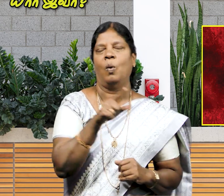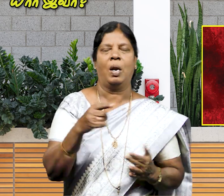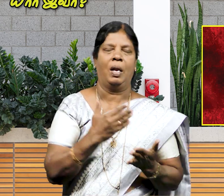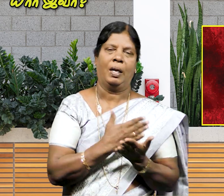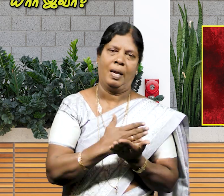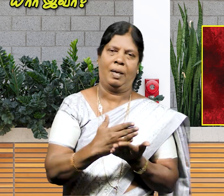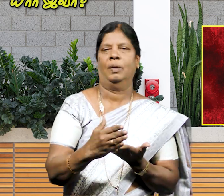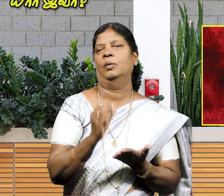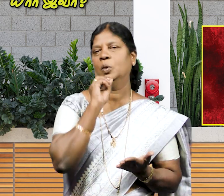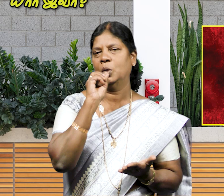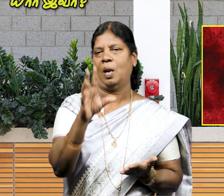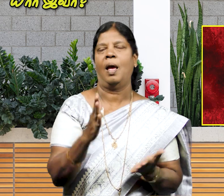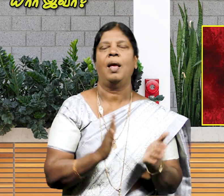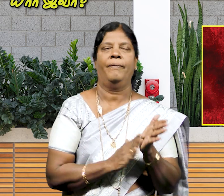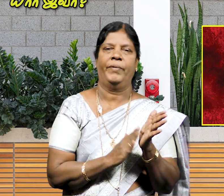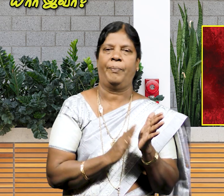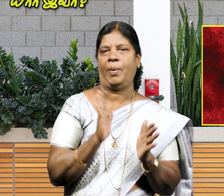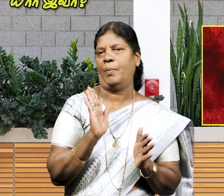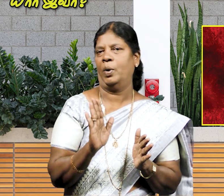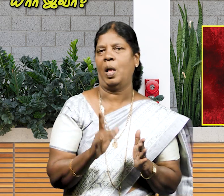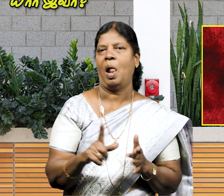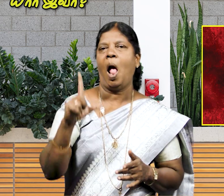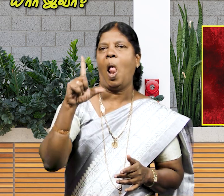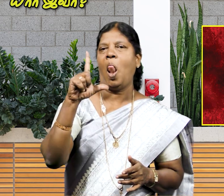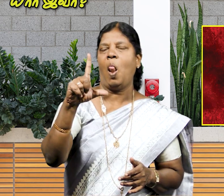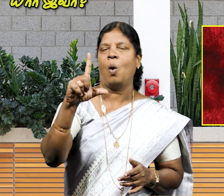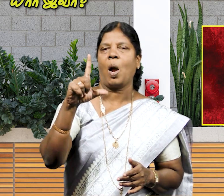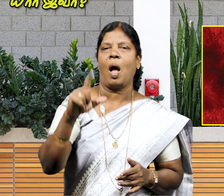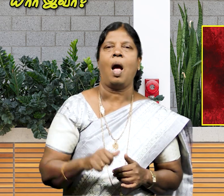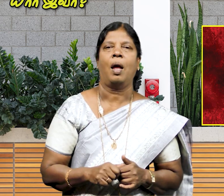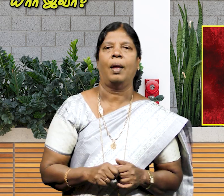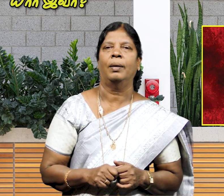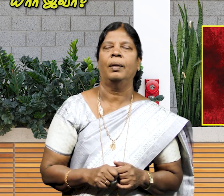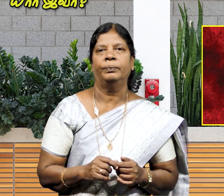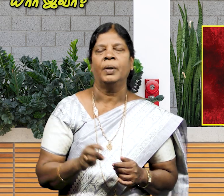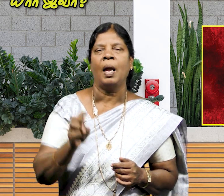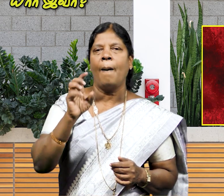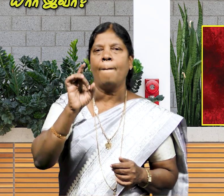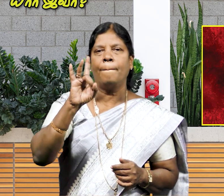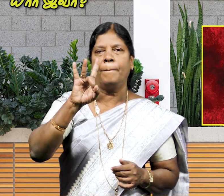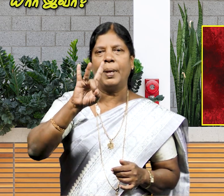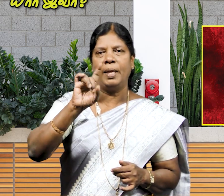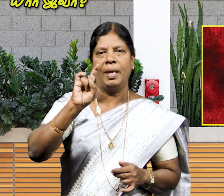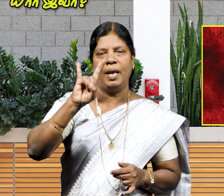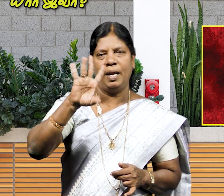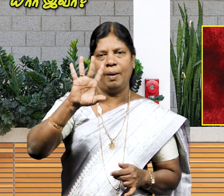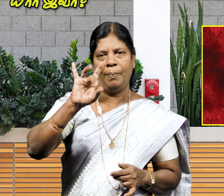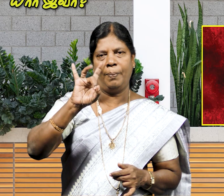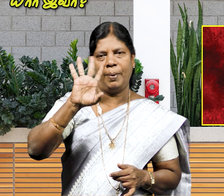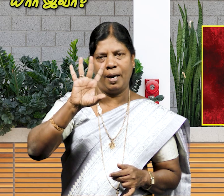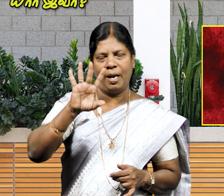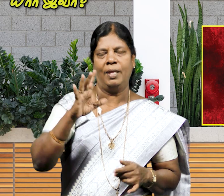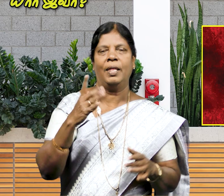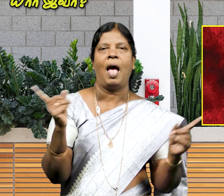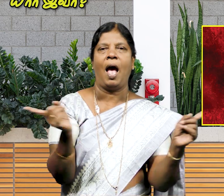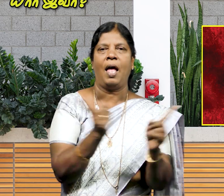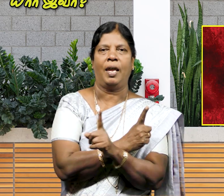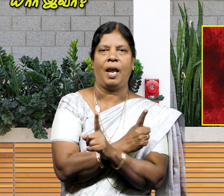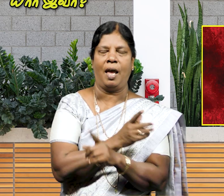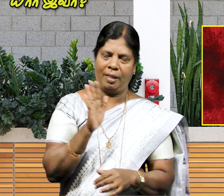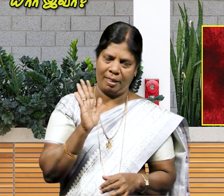விரும்புகிறோம். லூக்காய் என்பவர் எழுதின நற்செய்தி நூலில் 15 அதிகாரத்தில் இது